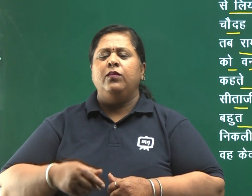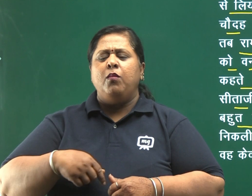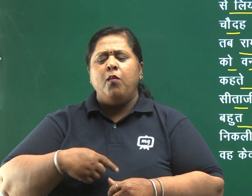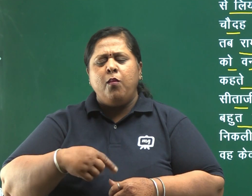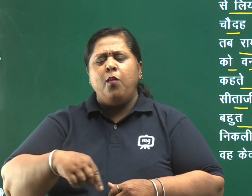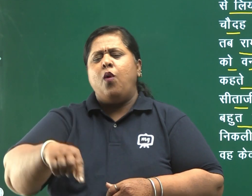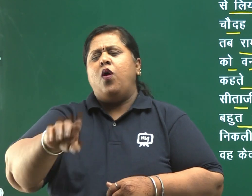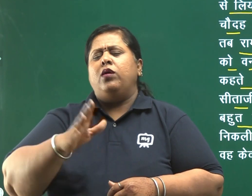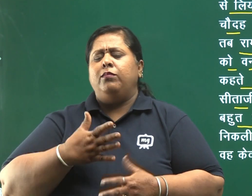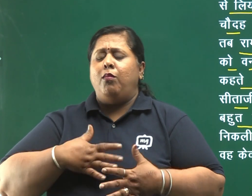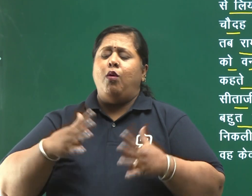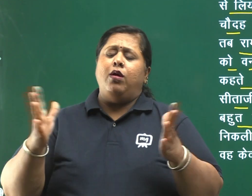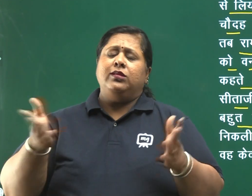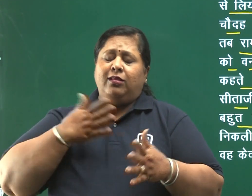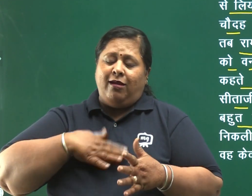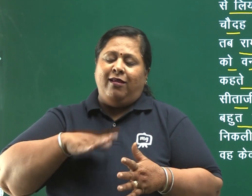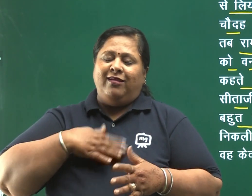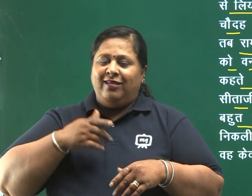बहुत ही धैर्य धारण करके